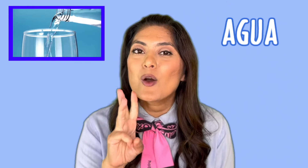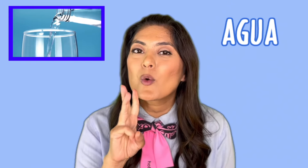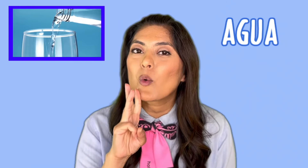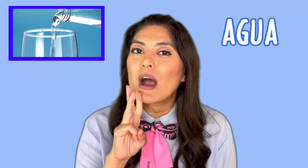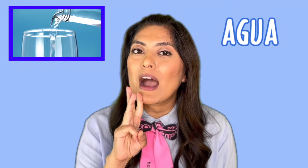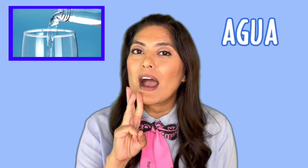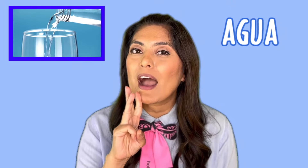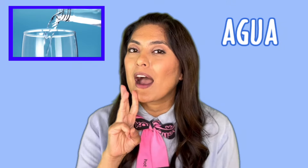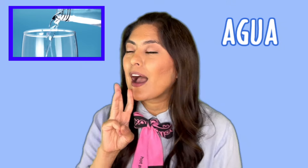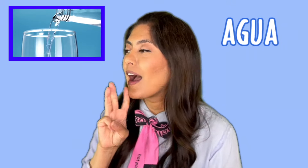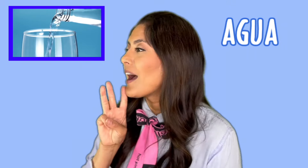Agua.